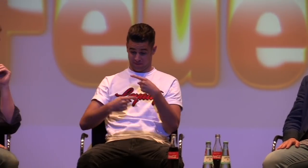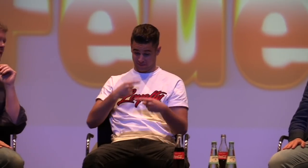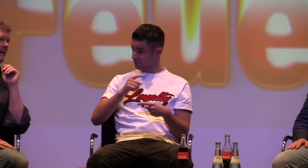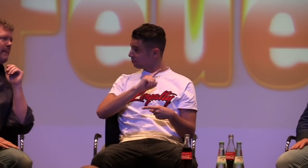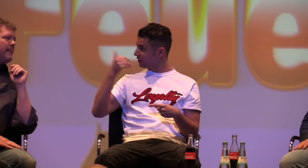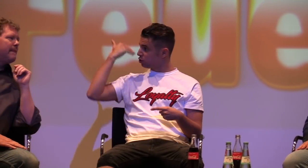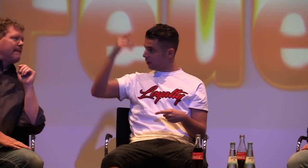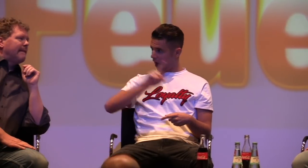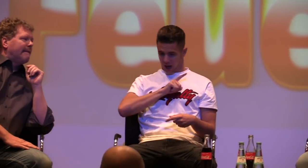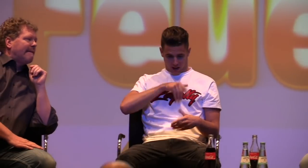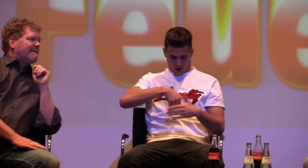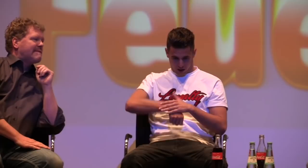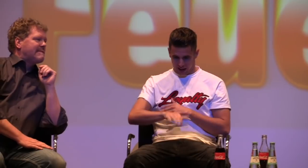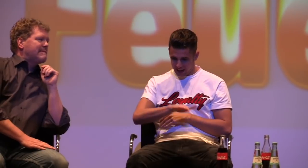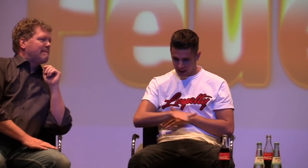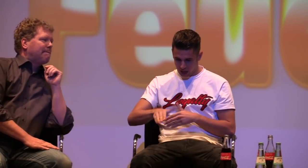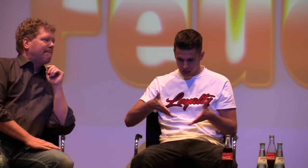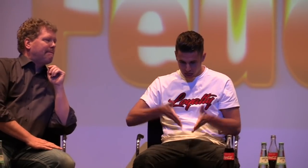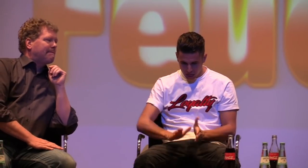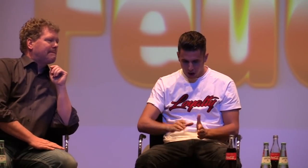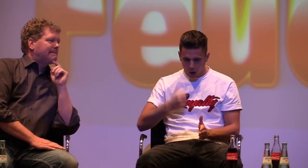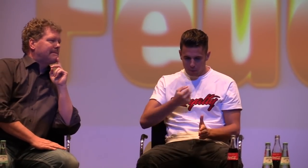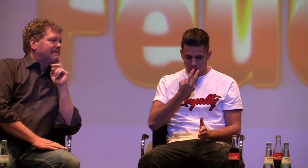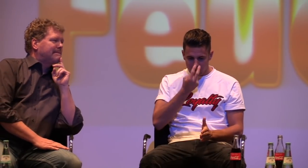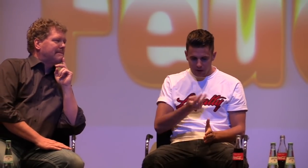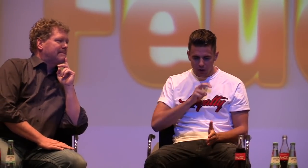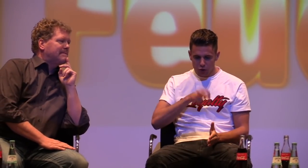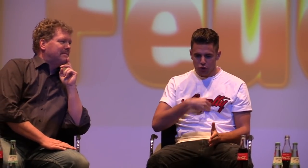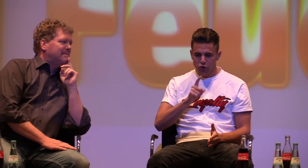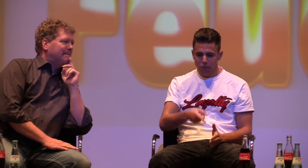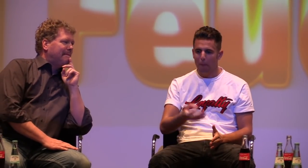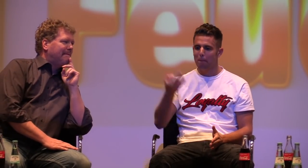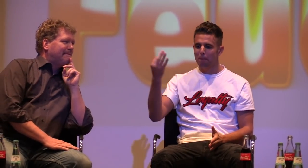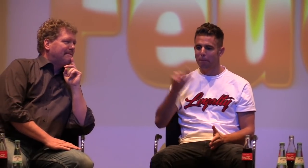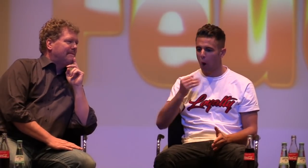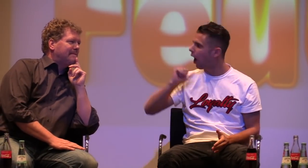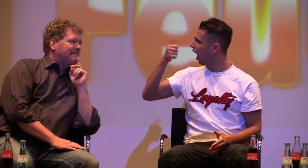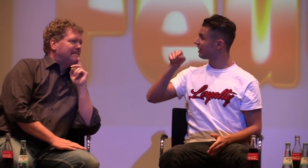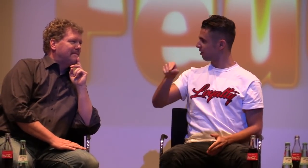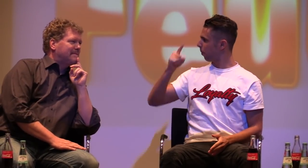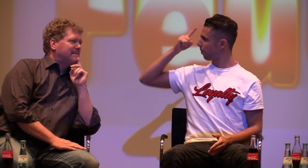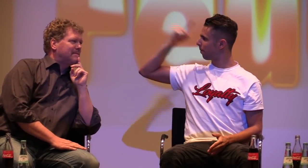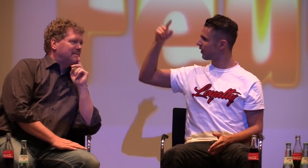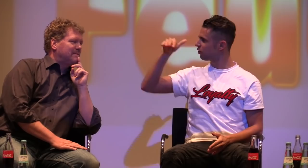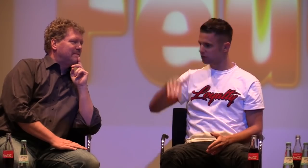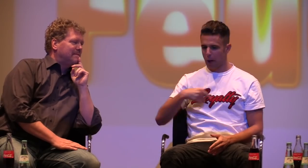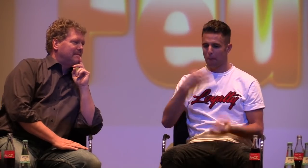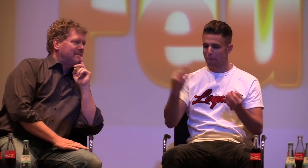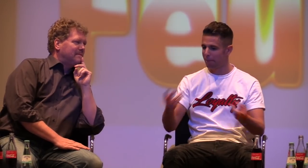involvieren. Ich glaube, der Zeitpunkt vielleicht, wenn diese Jugend eben auch dann selbst Kinder